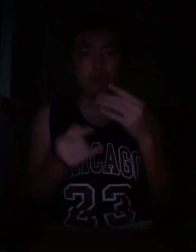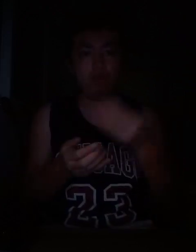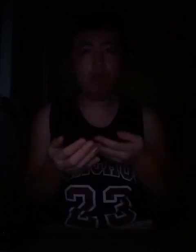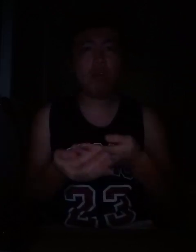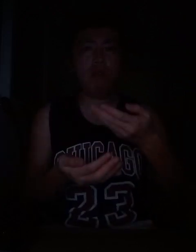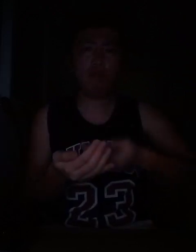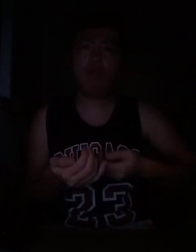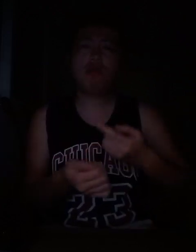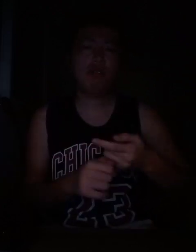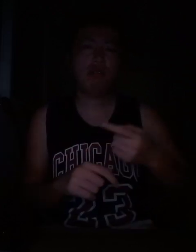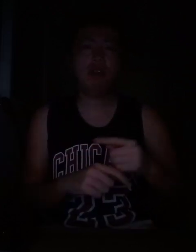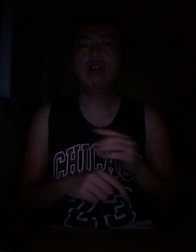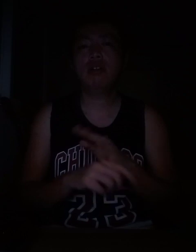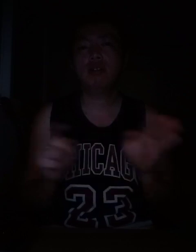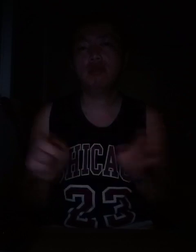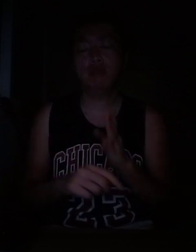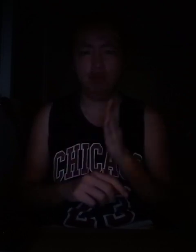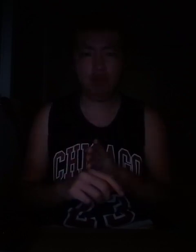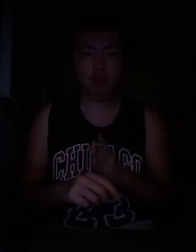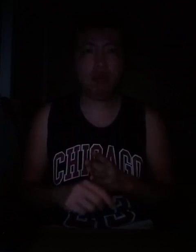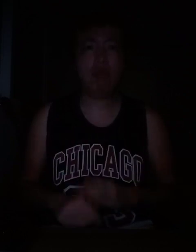퇴정하면서 재판은 1시간 만에 또 파행했습니다.